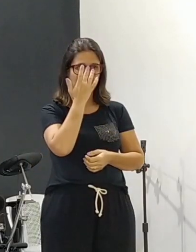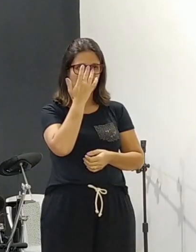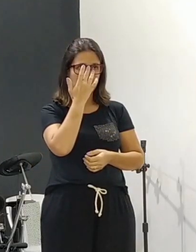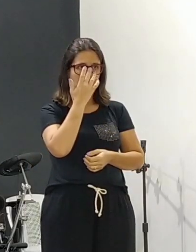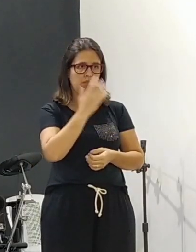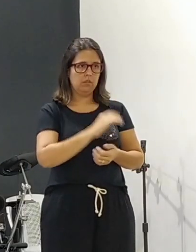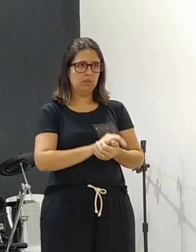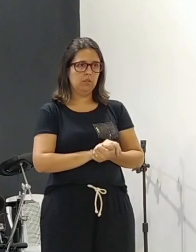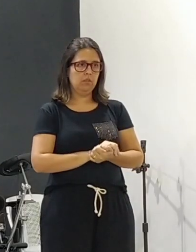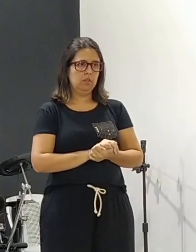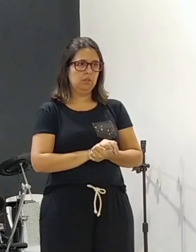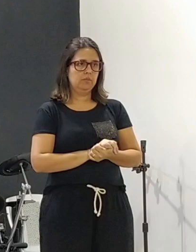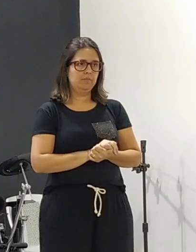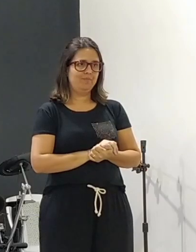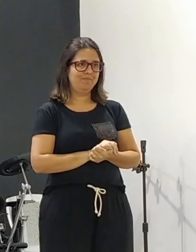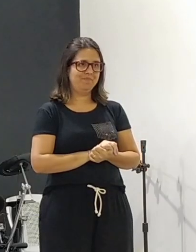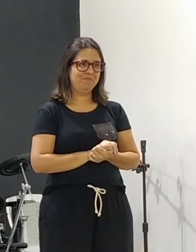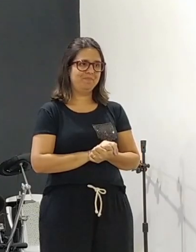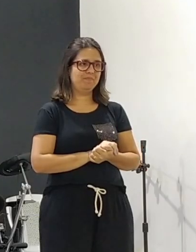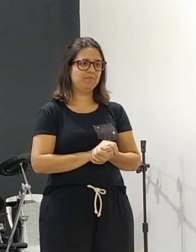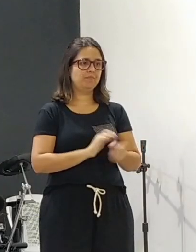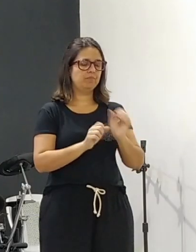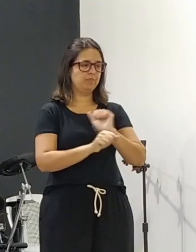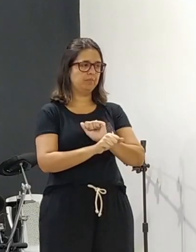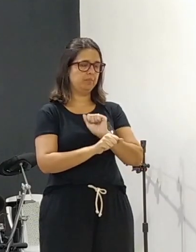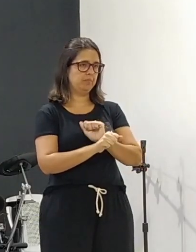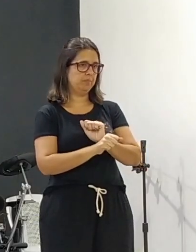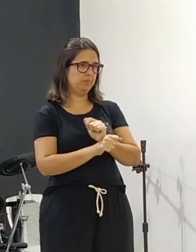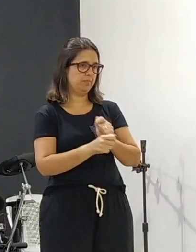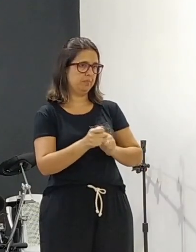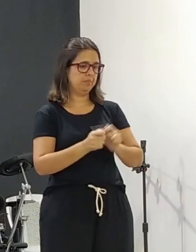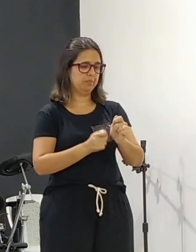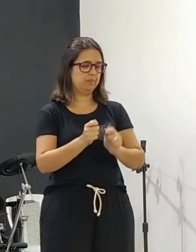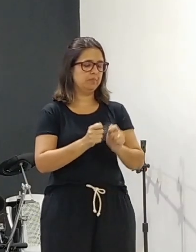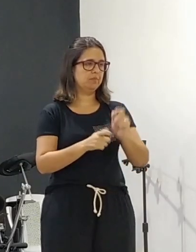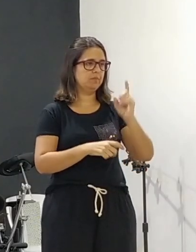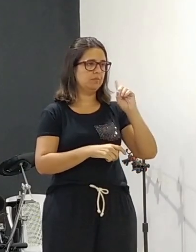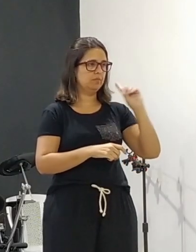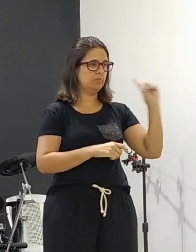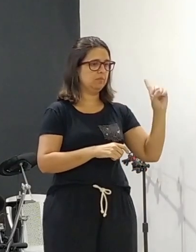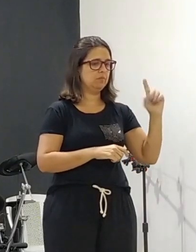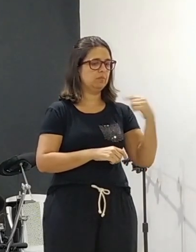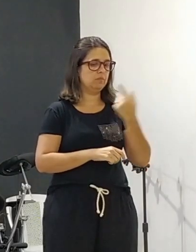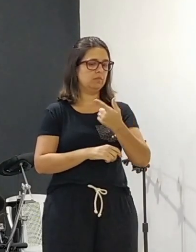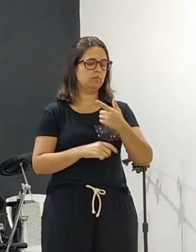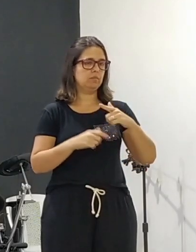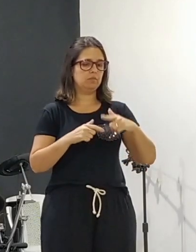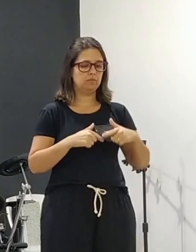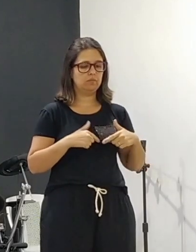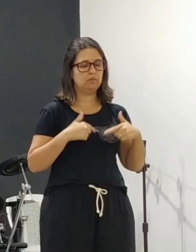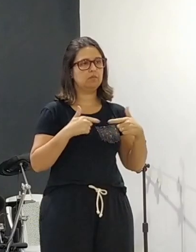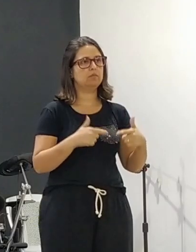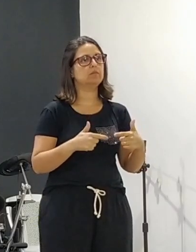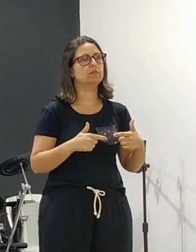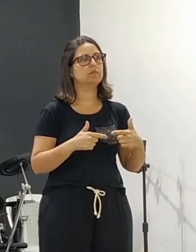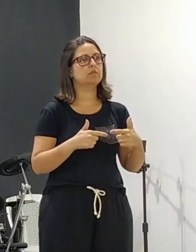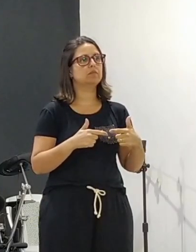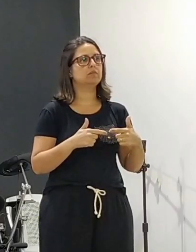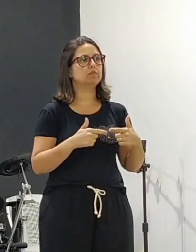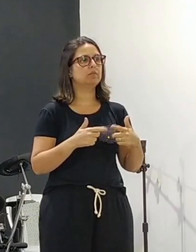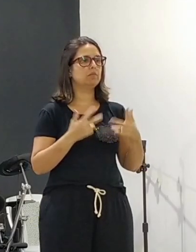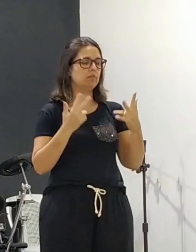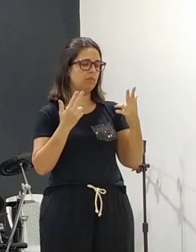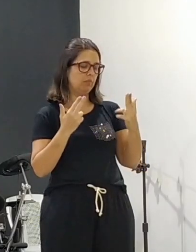esperar, ao invés de operar sob o controle de Deus, nós agimos segundo os caminhos do